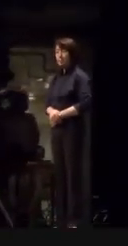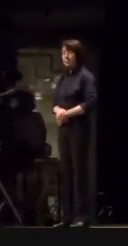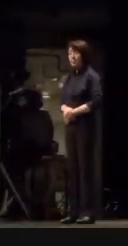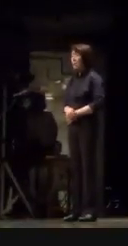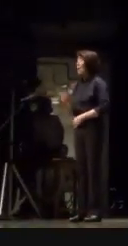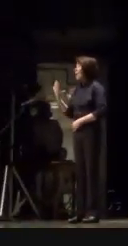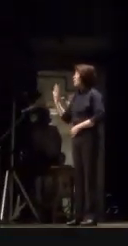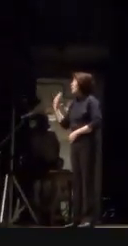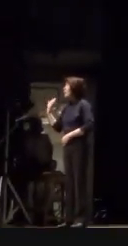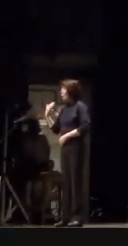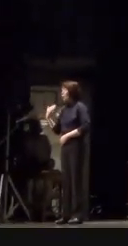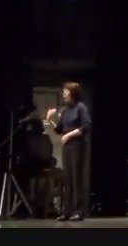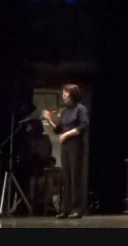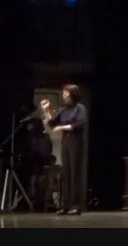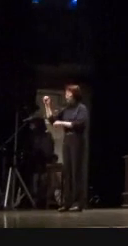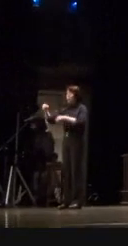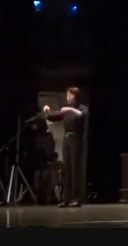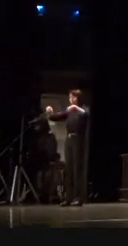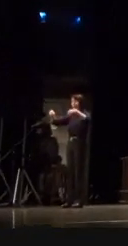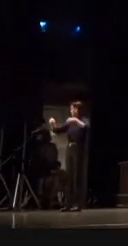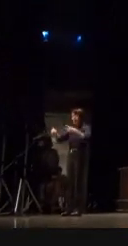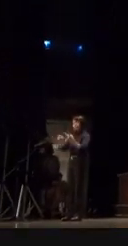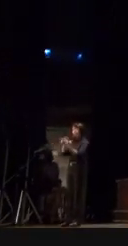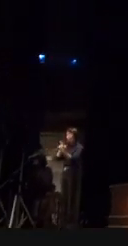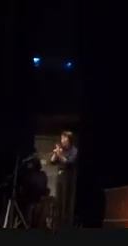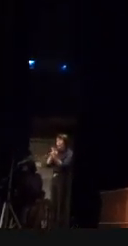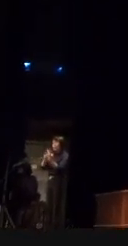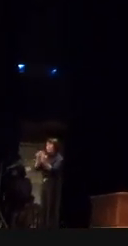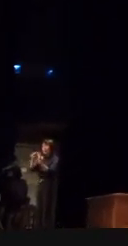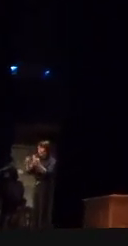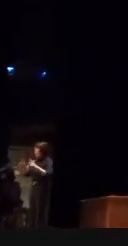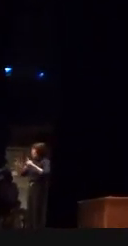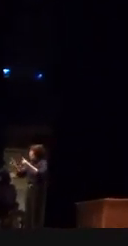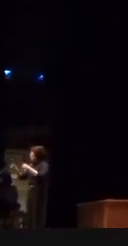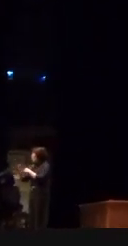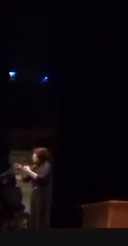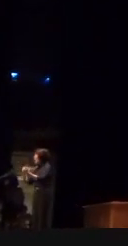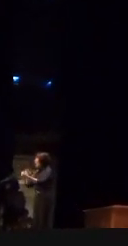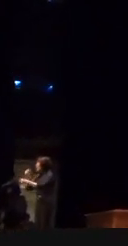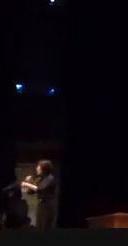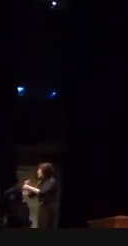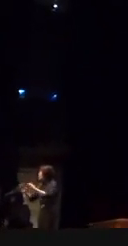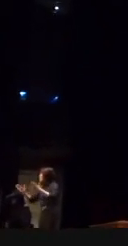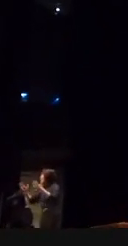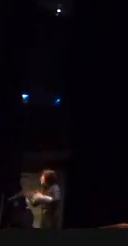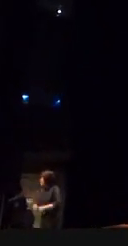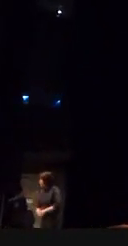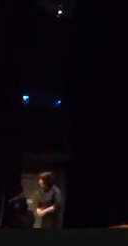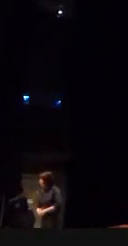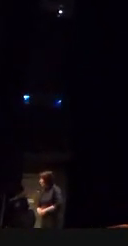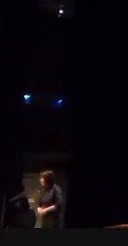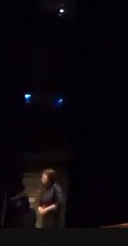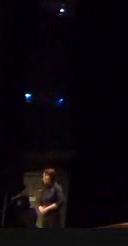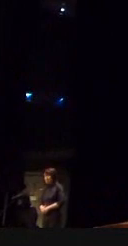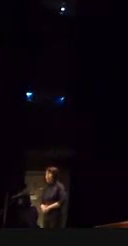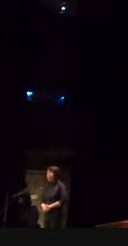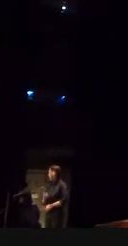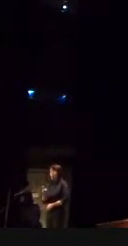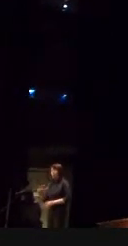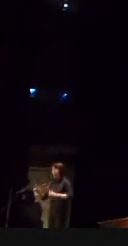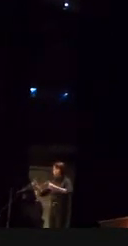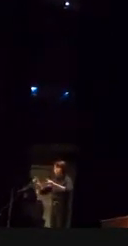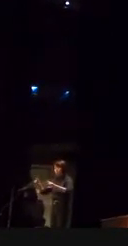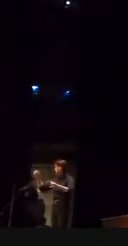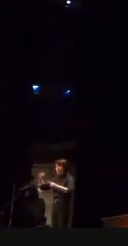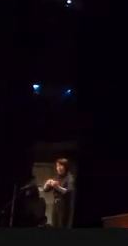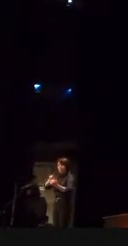先ほどのこのニュースペーパーの方もおっしゃってたけど東京には原発ないんですね。これは東京